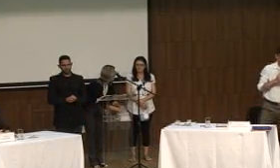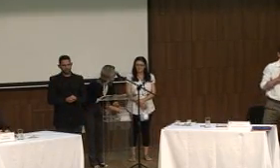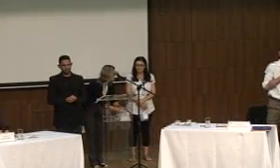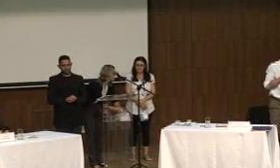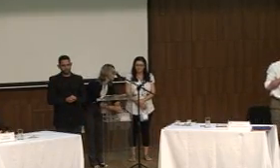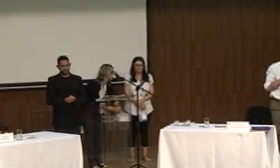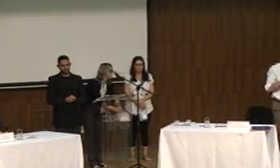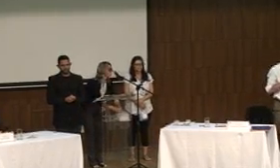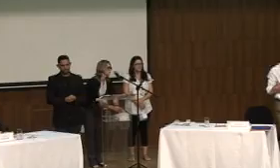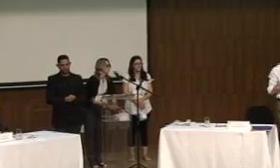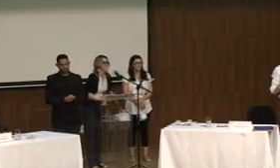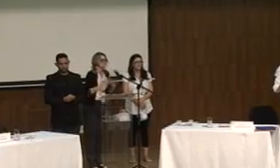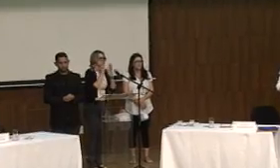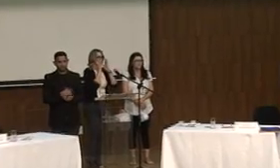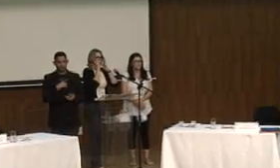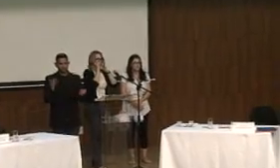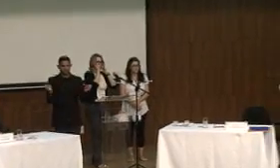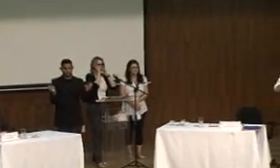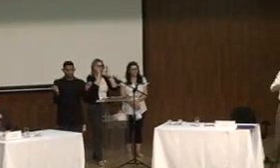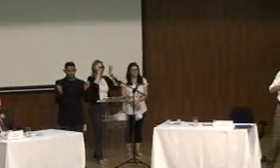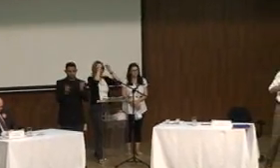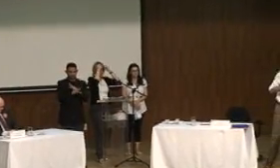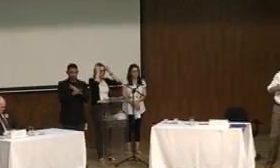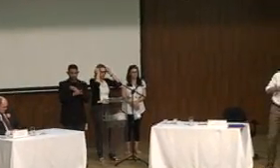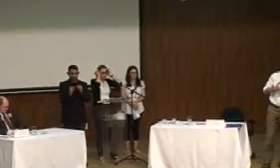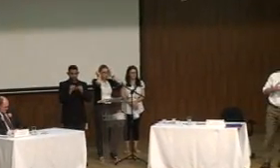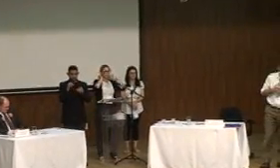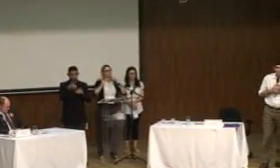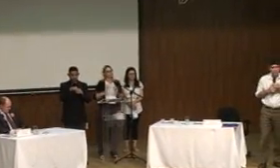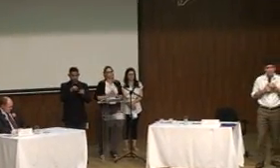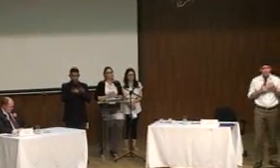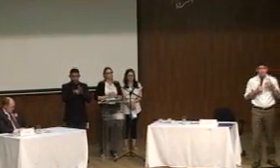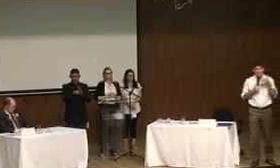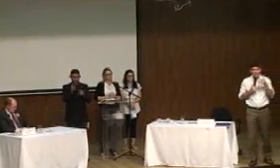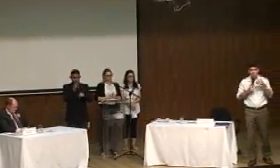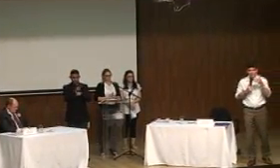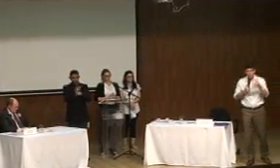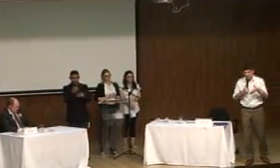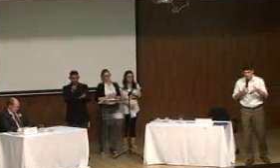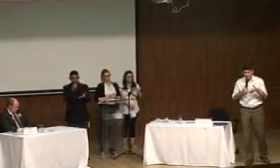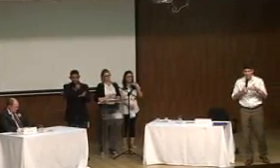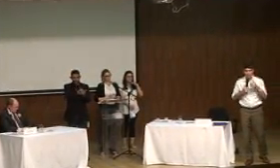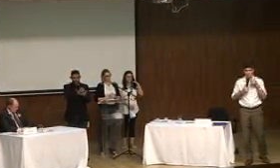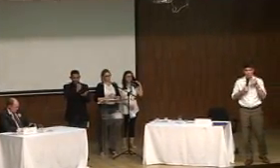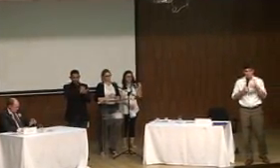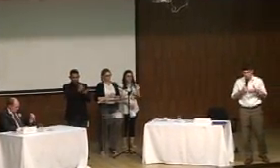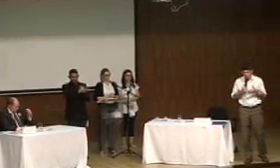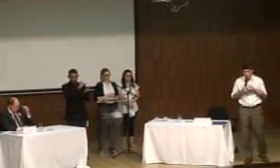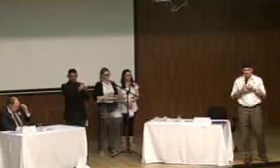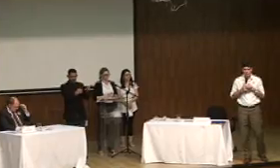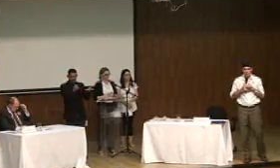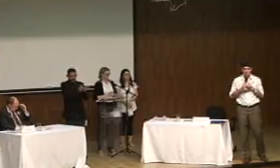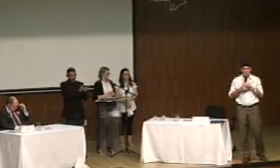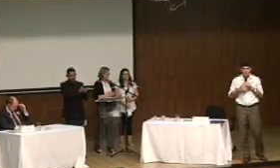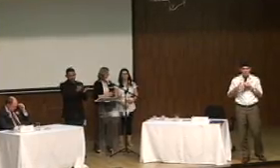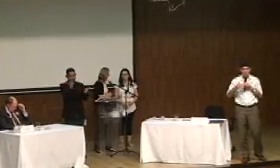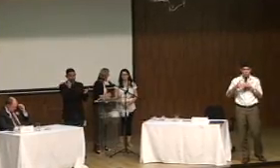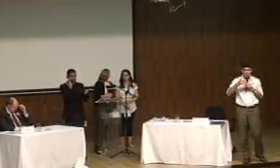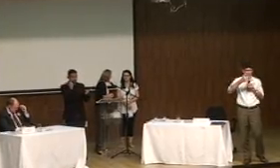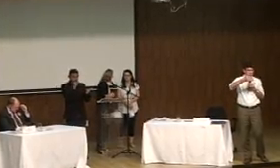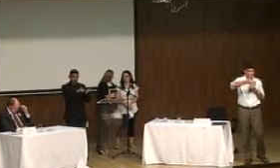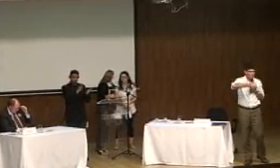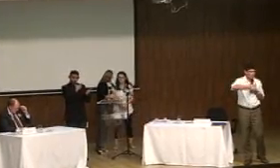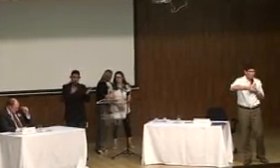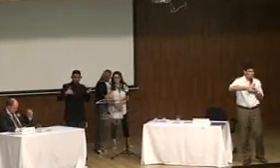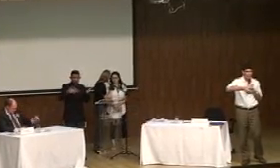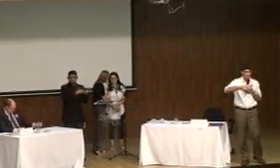Toda vez que termina um procedimento dentro do exercício fiscal, ele é pago na folha de pagamento normalmente. Então, tudo